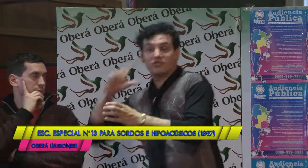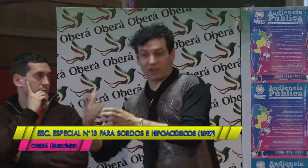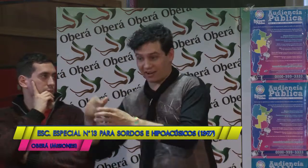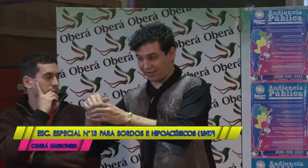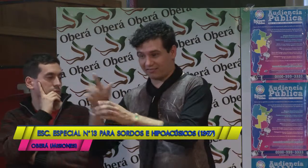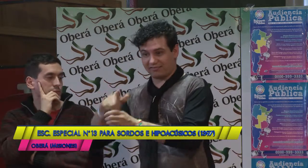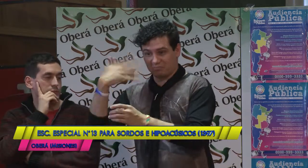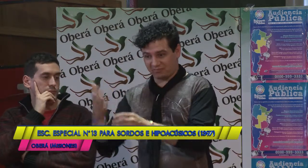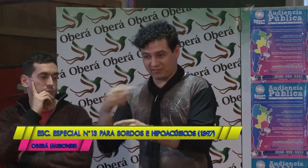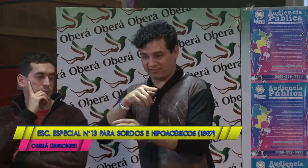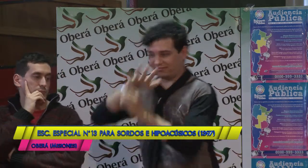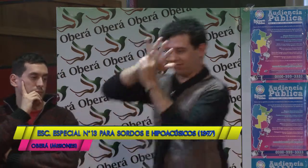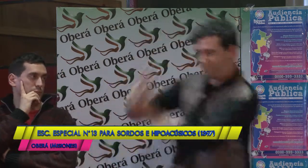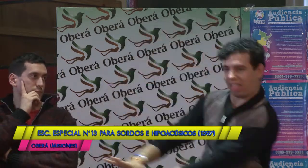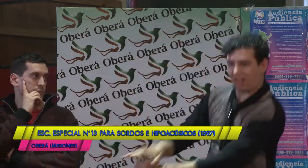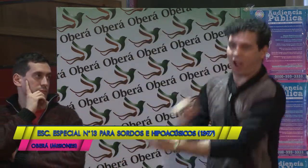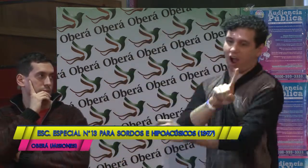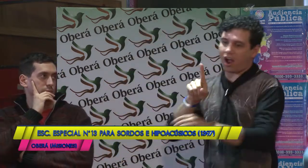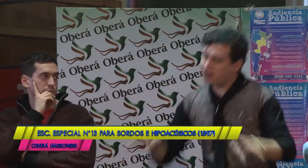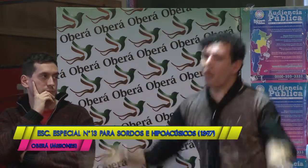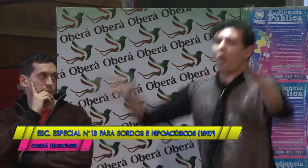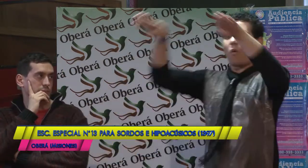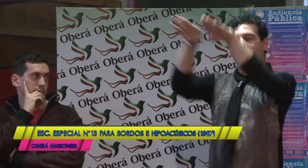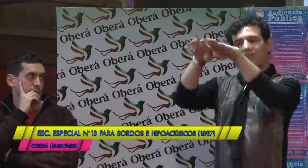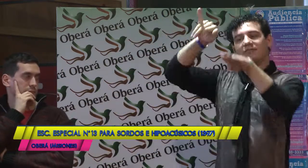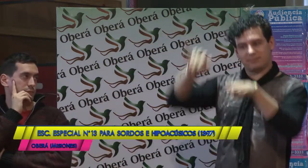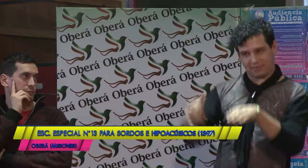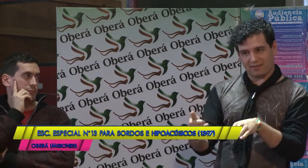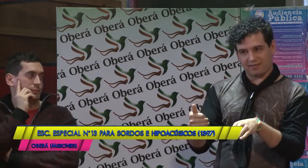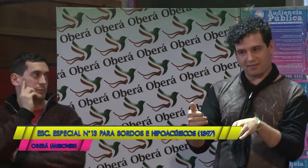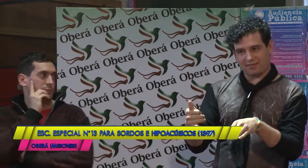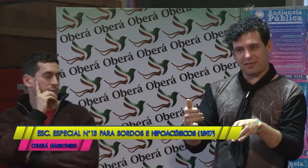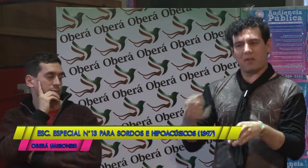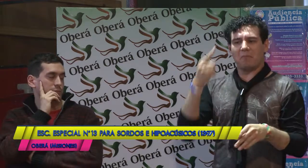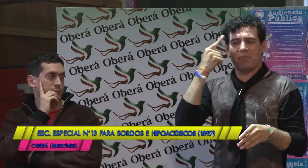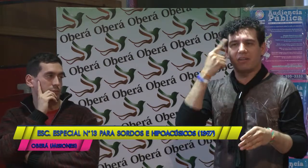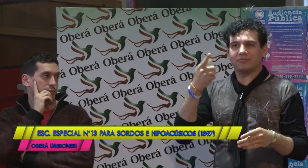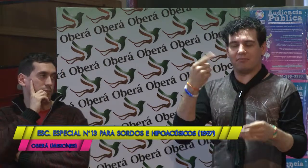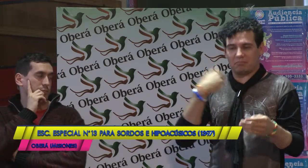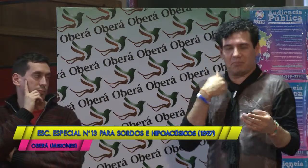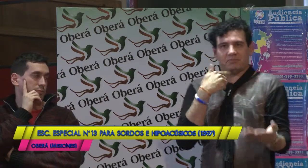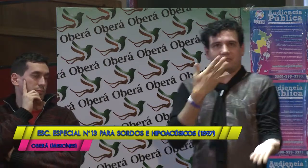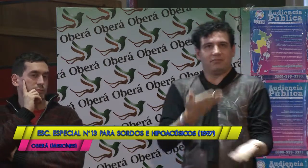temas. Con respecto a las personas oyentes, nosotros las personas sordas nos sentimos en desigualdad de condiciones, nos sentimos en algún punto